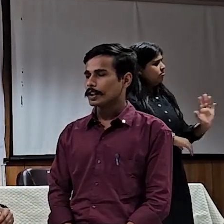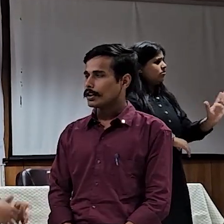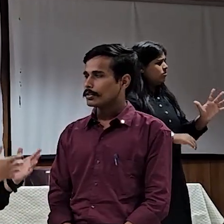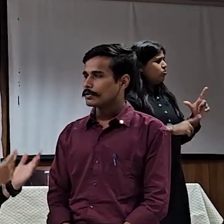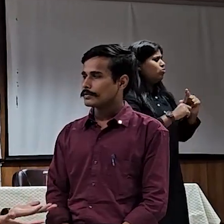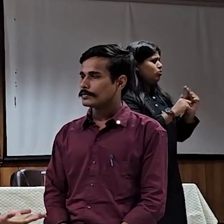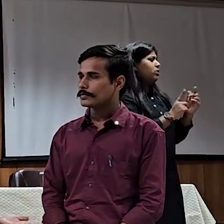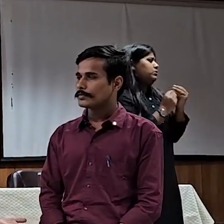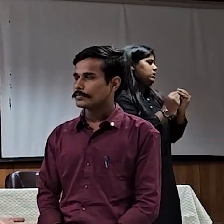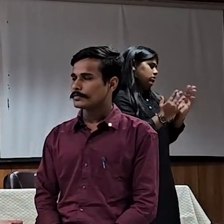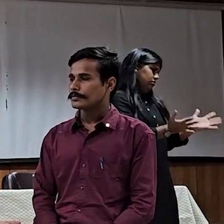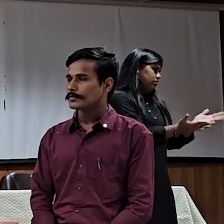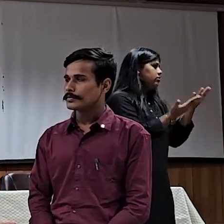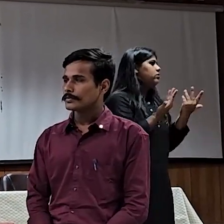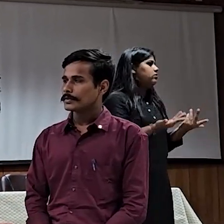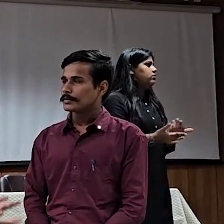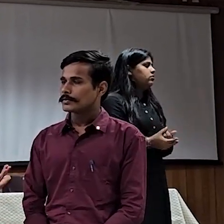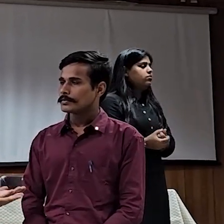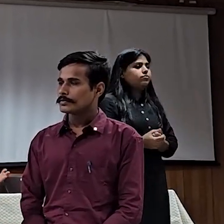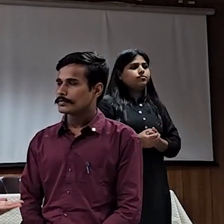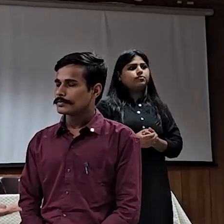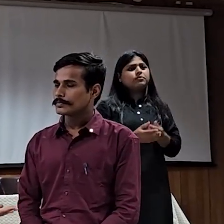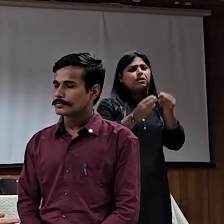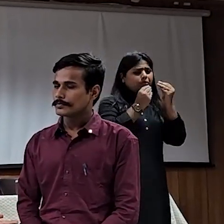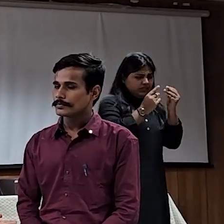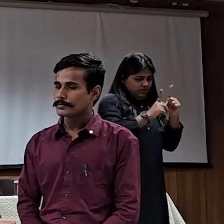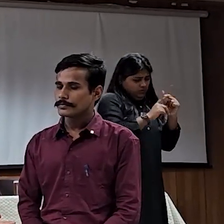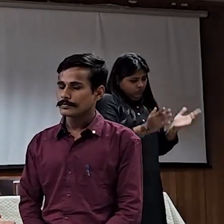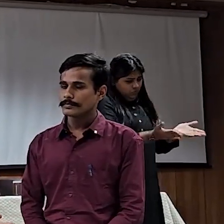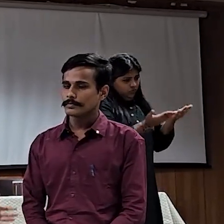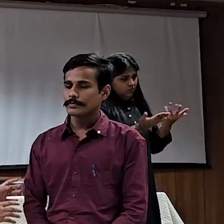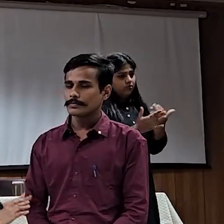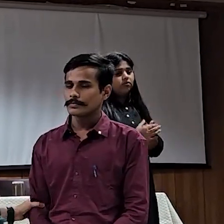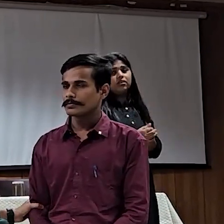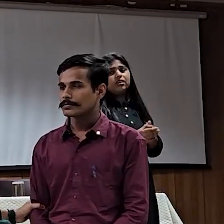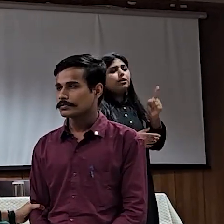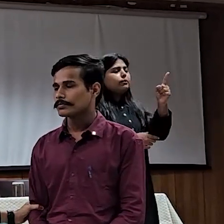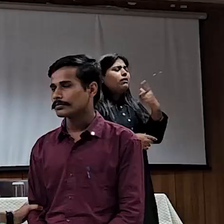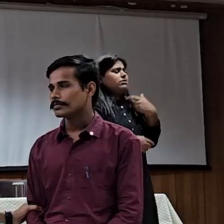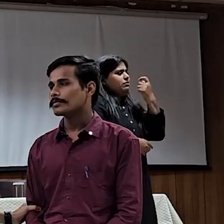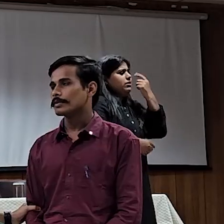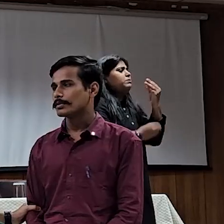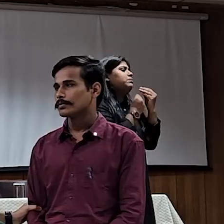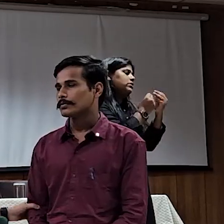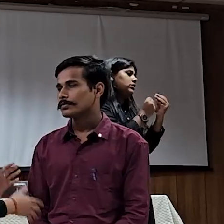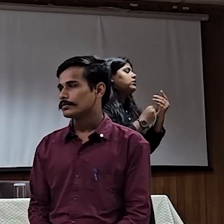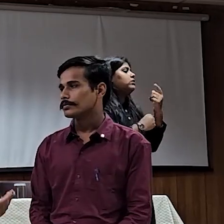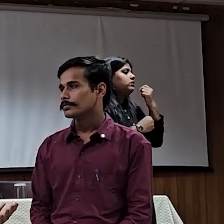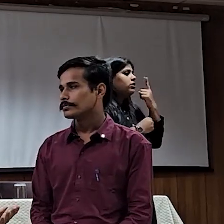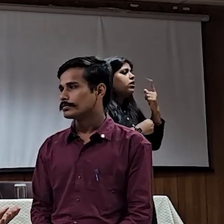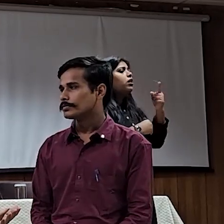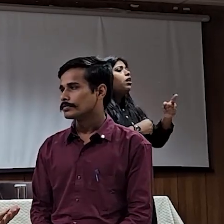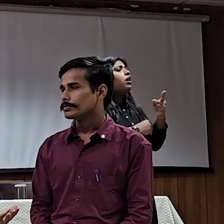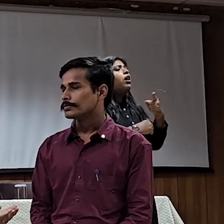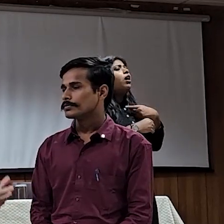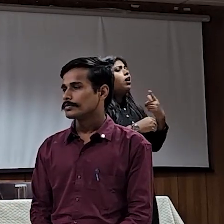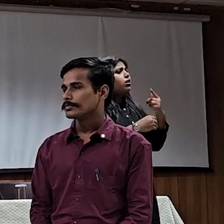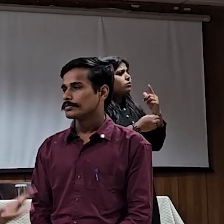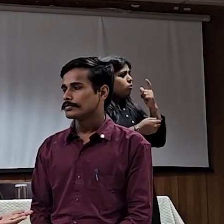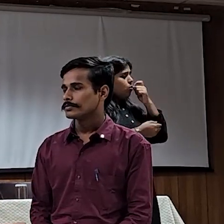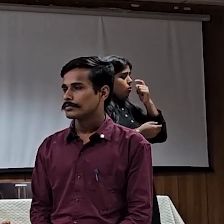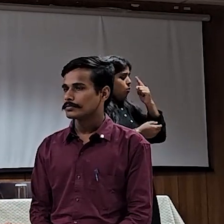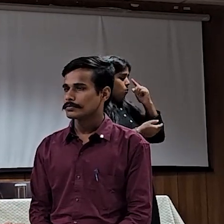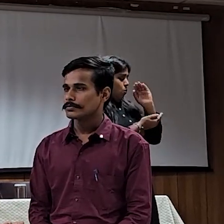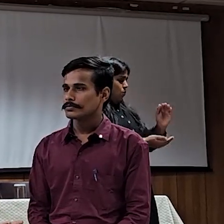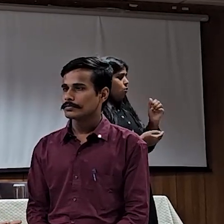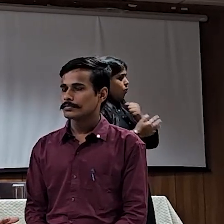ना, हमें कुछ तो करना होगा ना, उसके लिए कुछ तो करना होगा हमें। आप बात को समझ रहे हो ना, वो हमारी बेटी है, हमें उसके